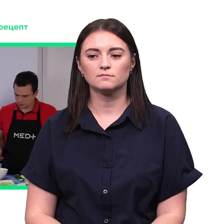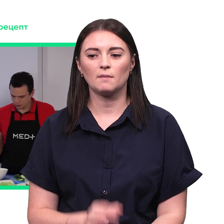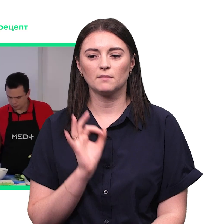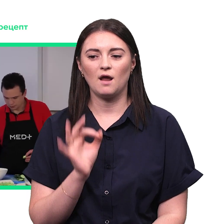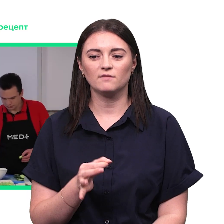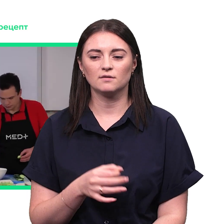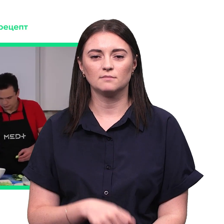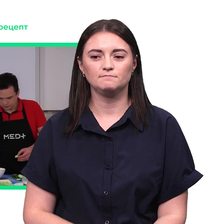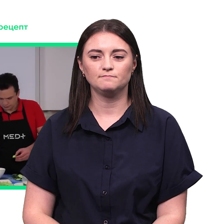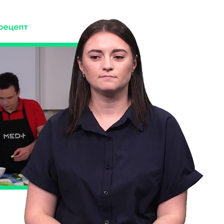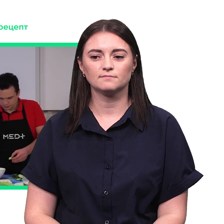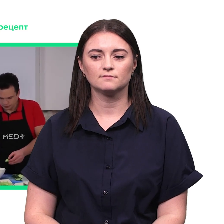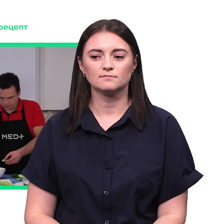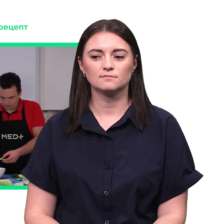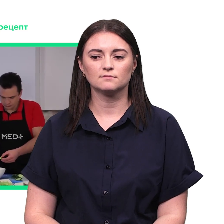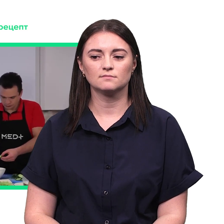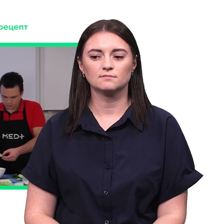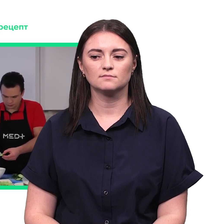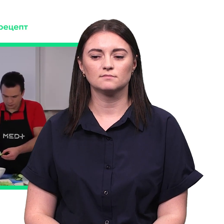Ага, я понял.